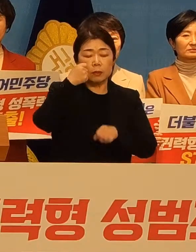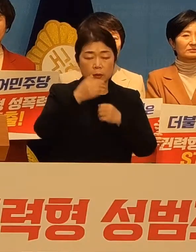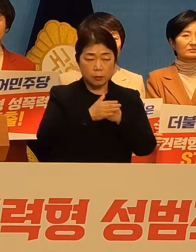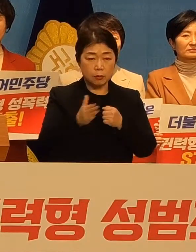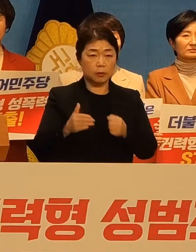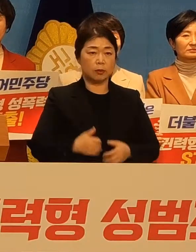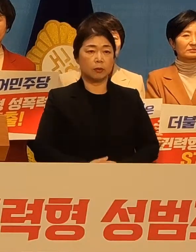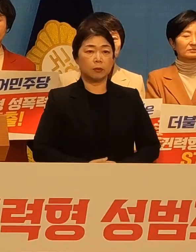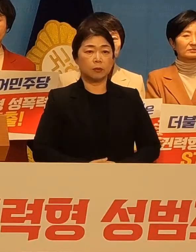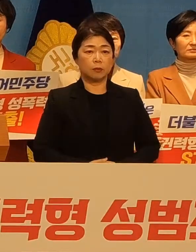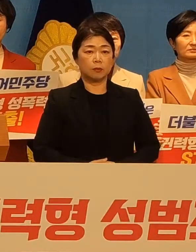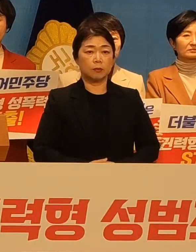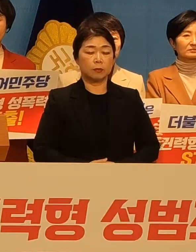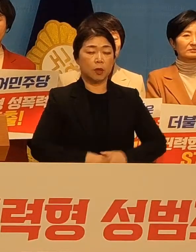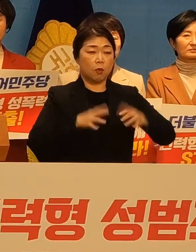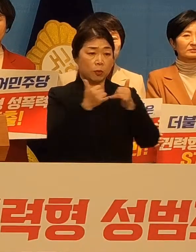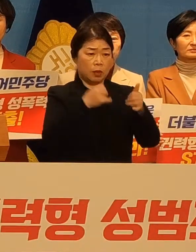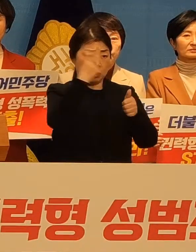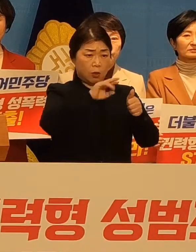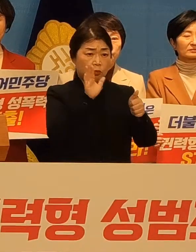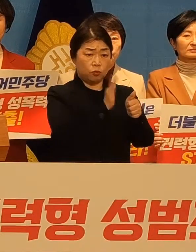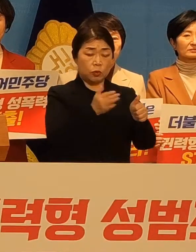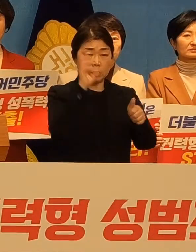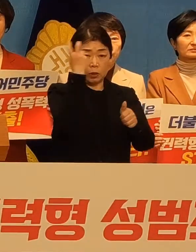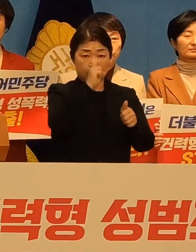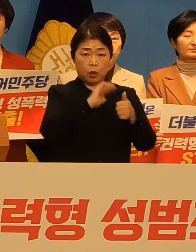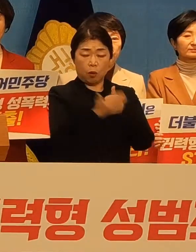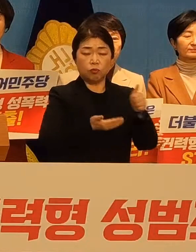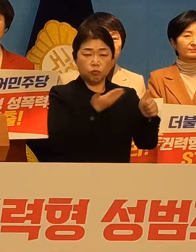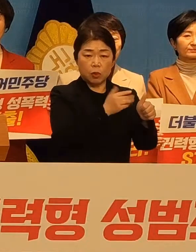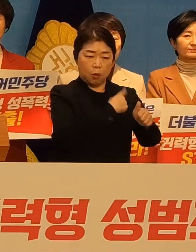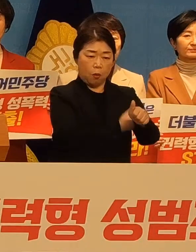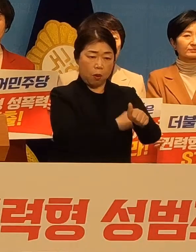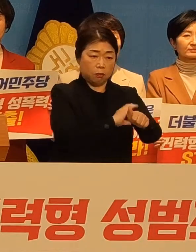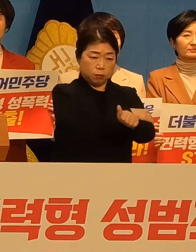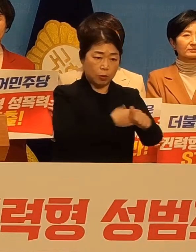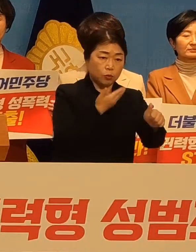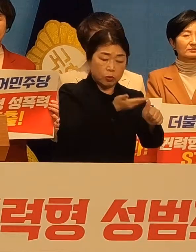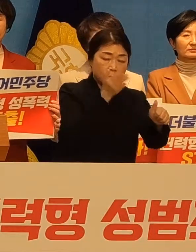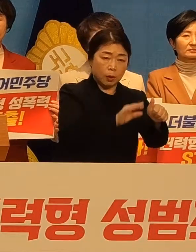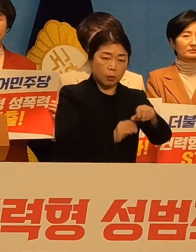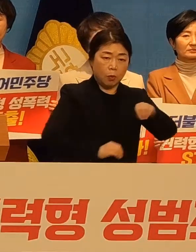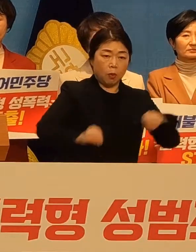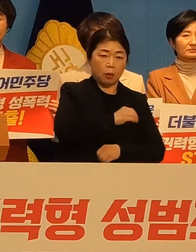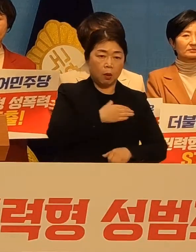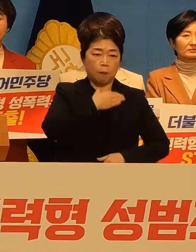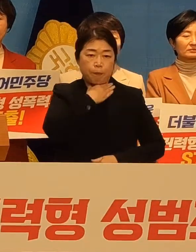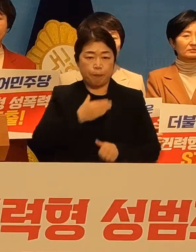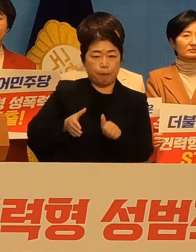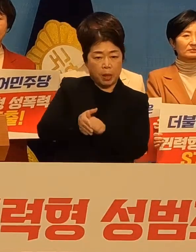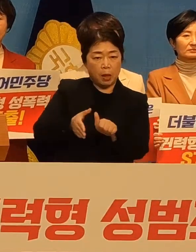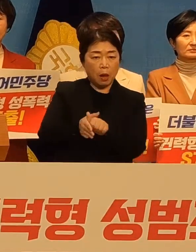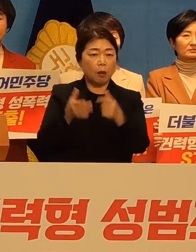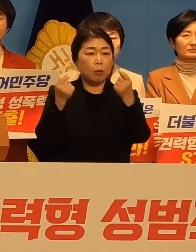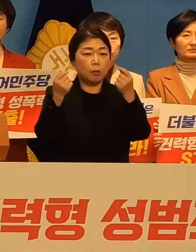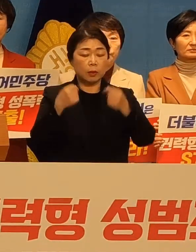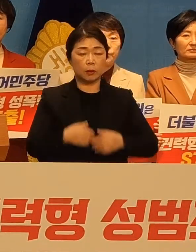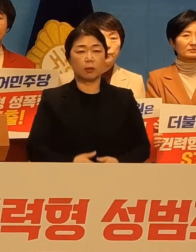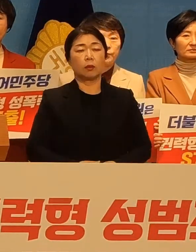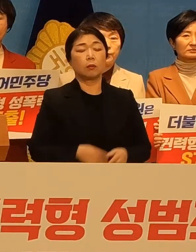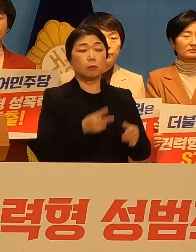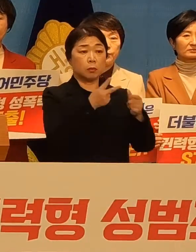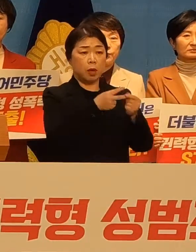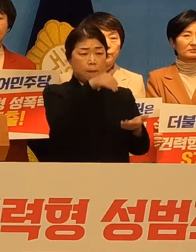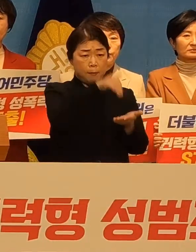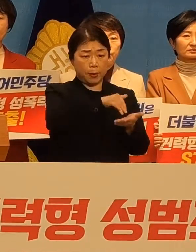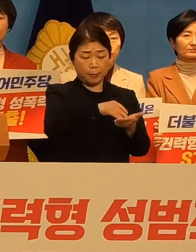국민을 지켜주라고 쥐어진 권력으로 도리어 국민의 숨통을 조이고 있는 것입니다. 둘째,